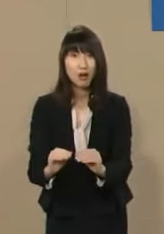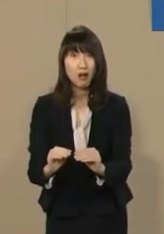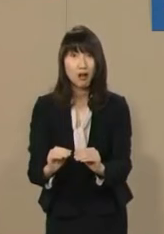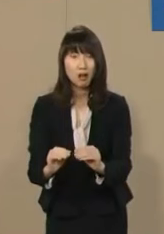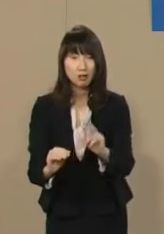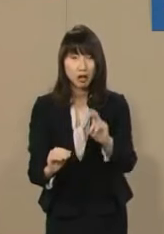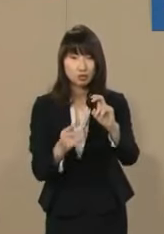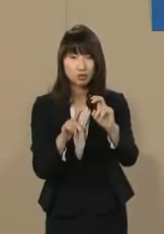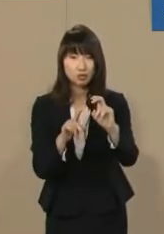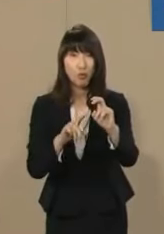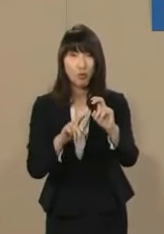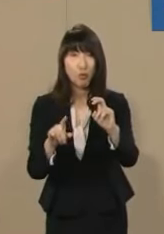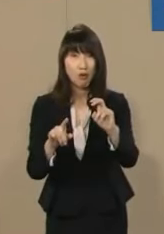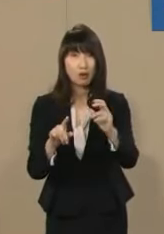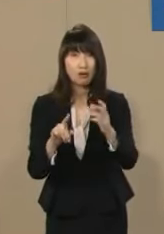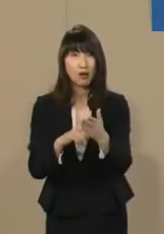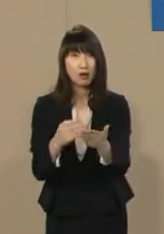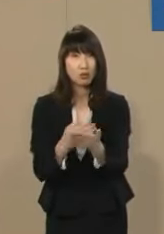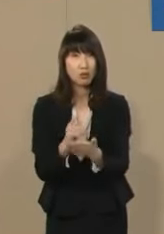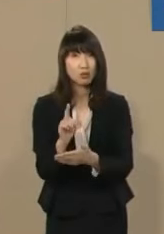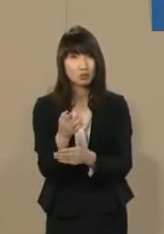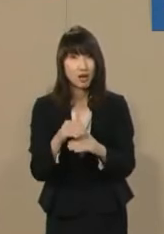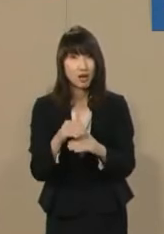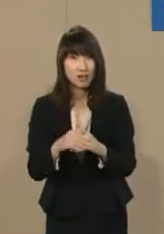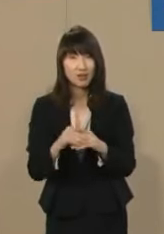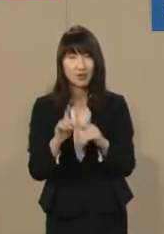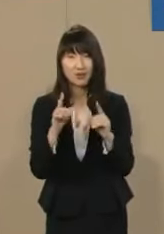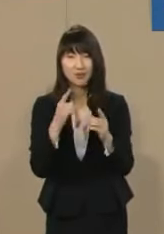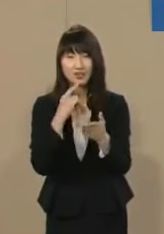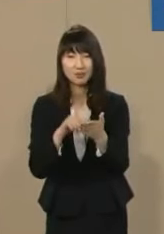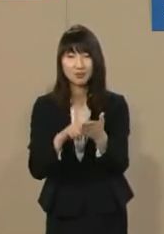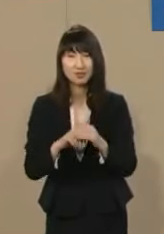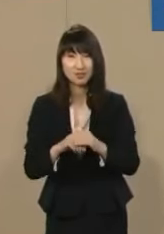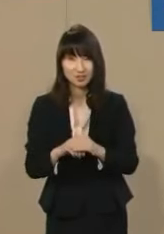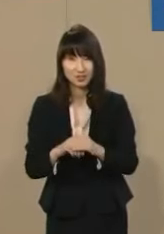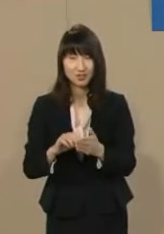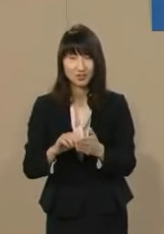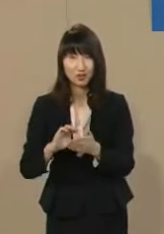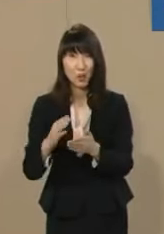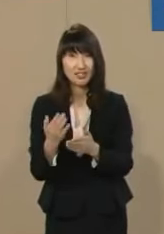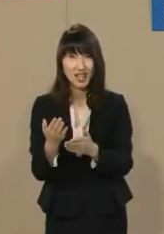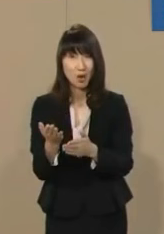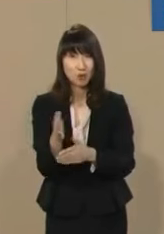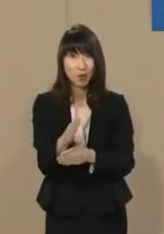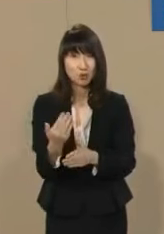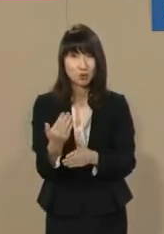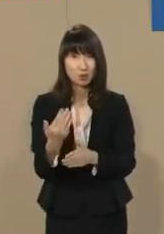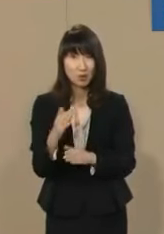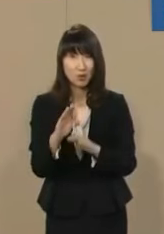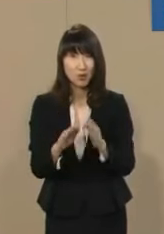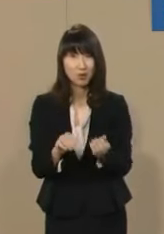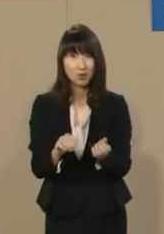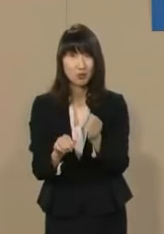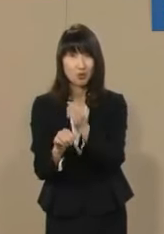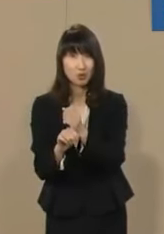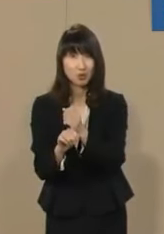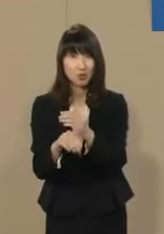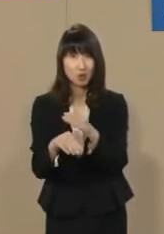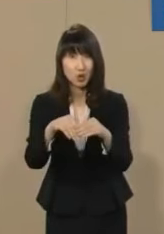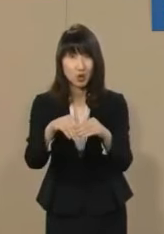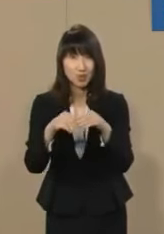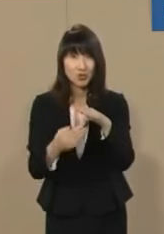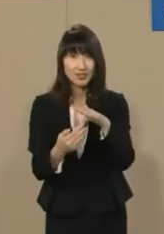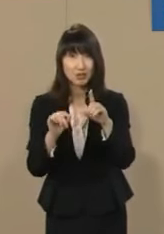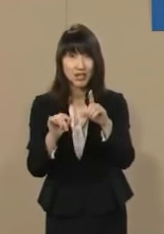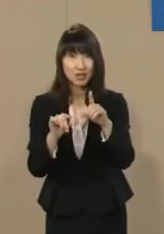20兆円分をどうするんですかって話。答えはシンプル。消費税を導入する前に戻します。所得税の最高税